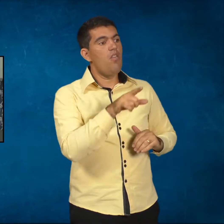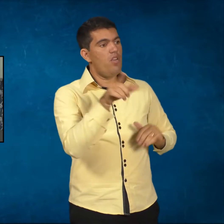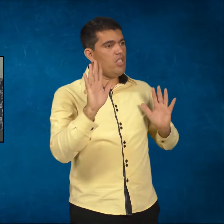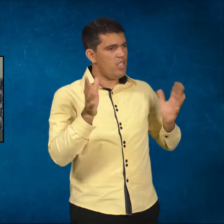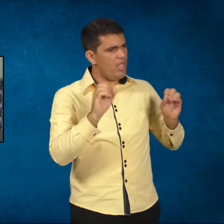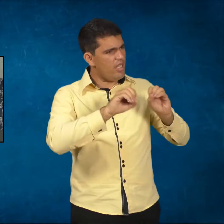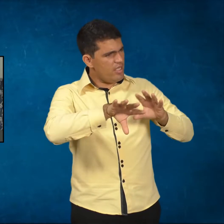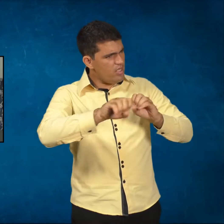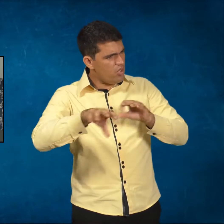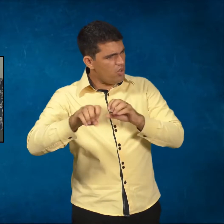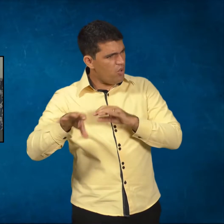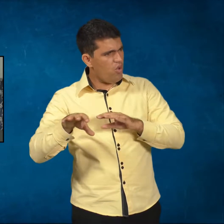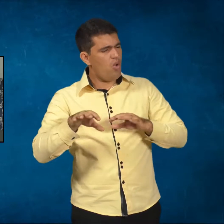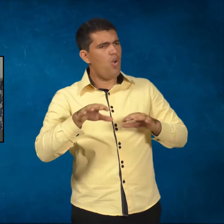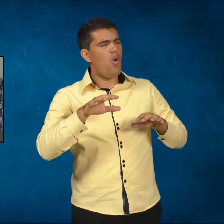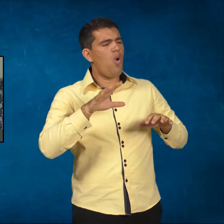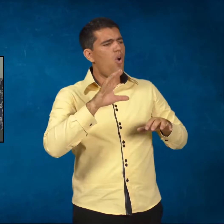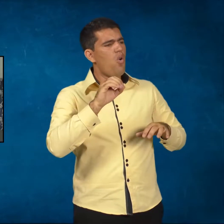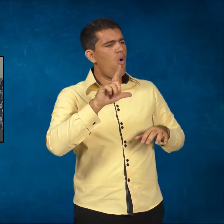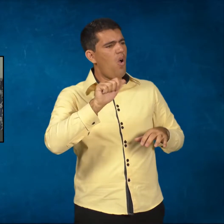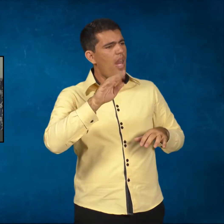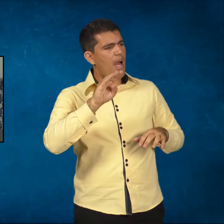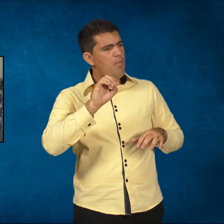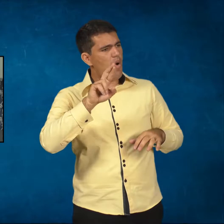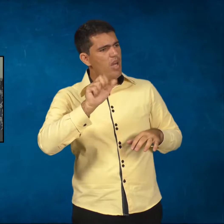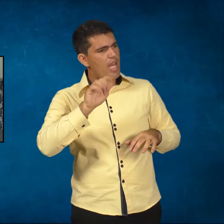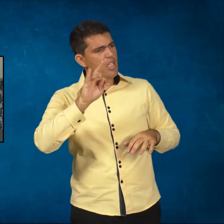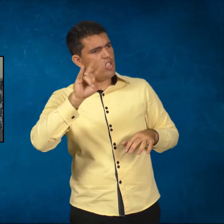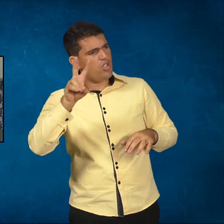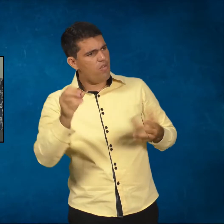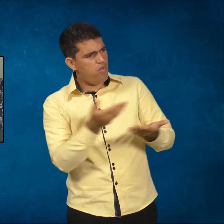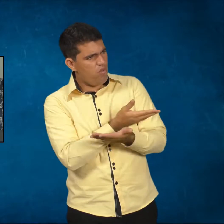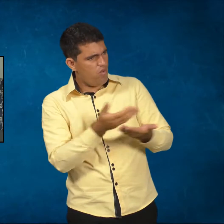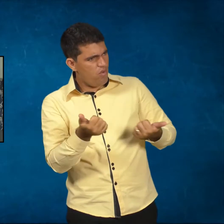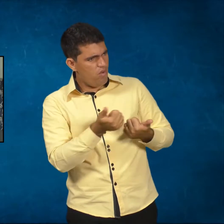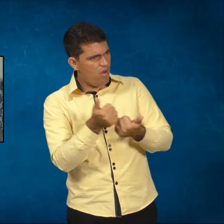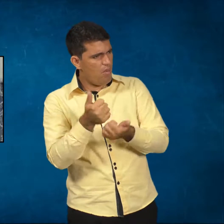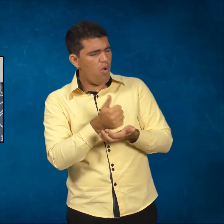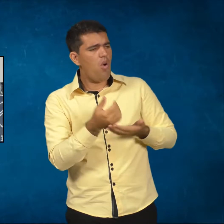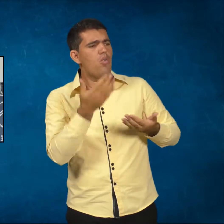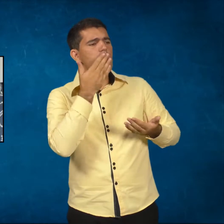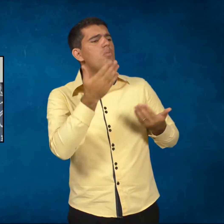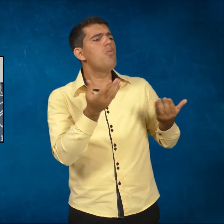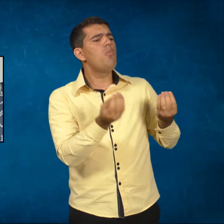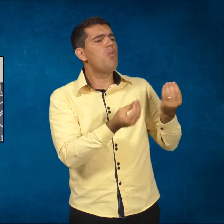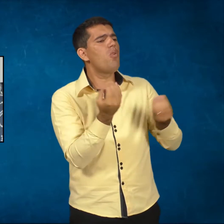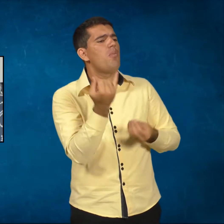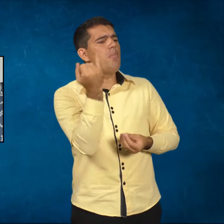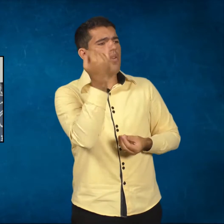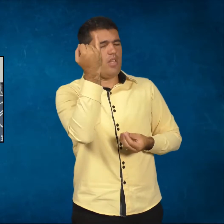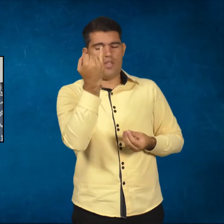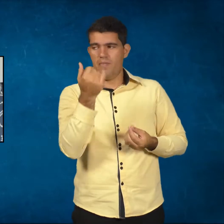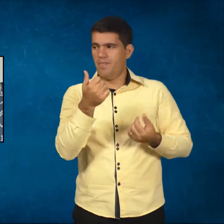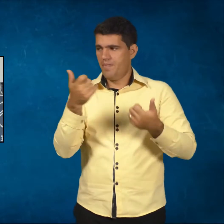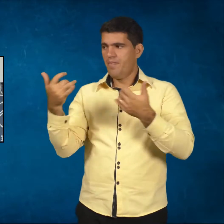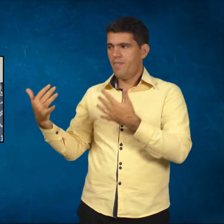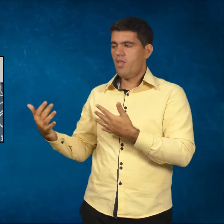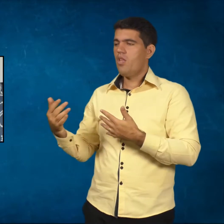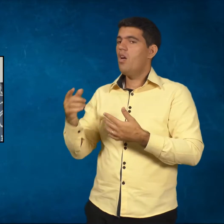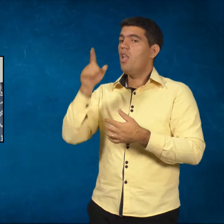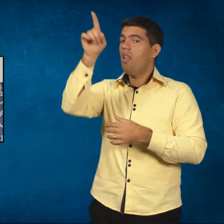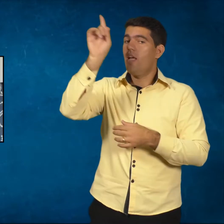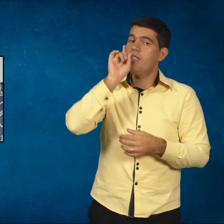ensino colaborativo. Qual que é a importância, na visão da senhora, desse modelo de ensino? Olha, não só nos Estados Unidos, mas em